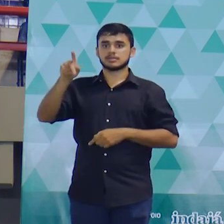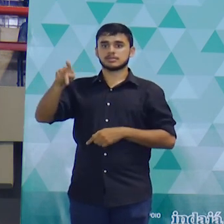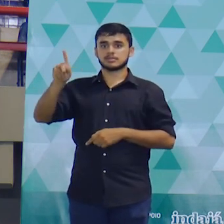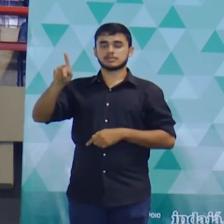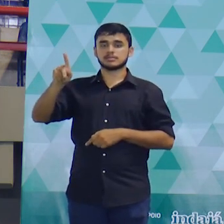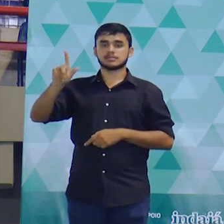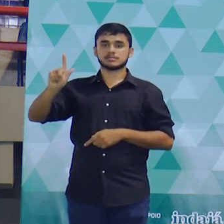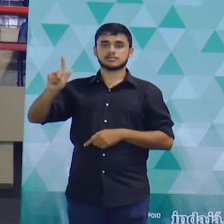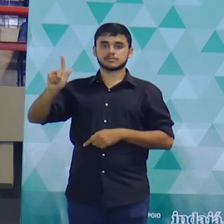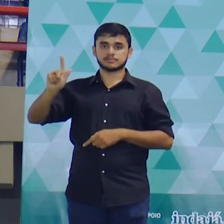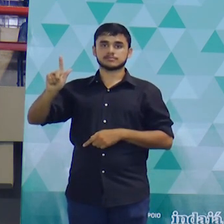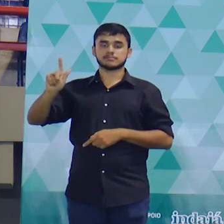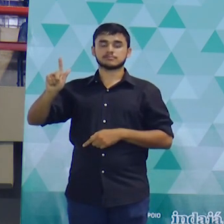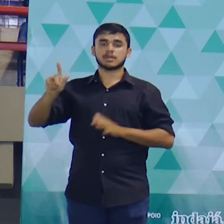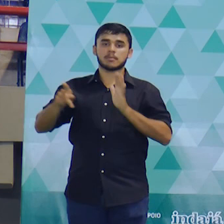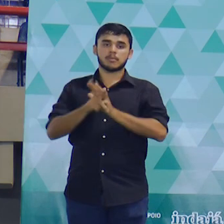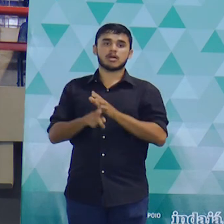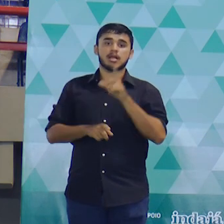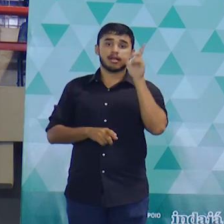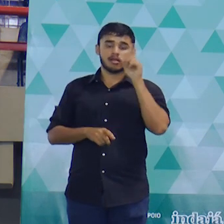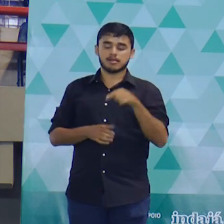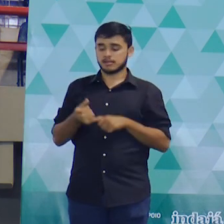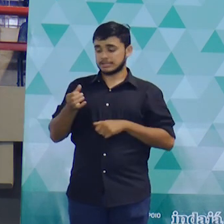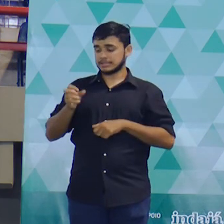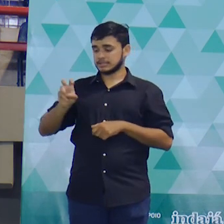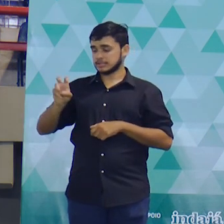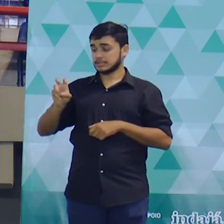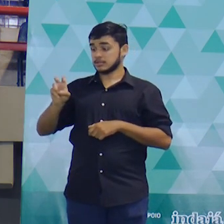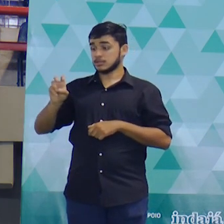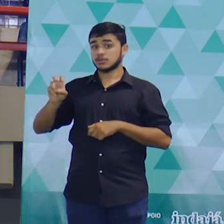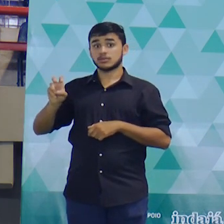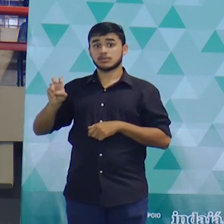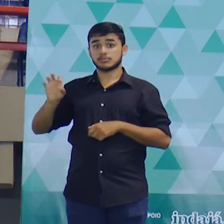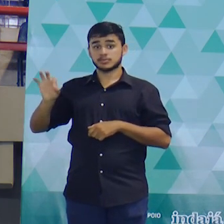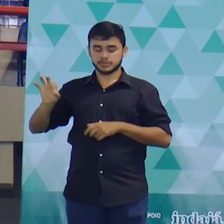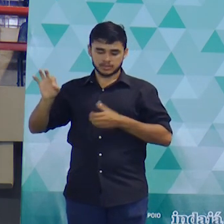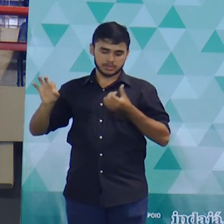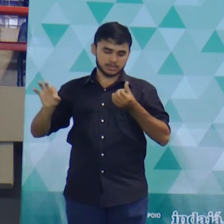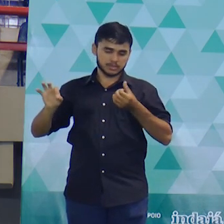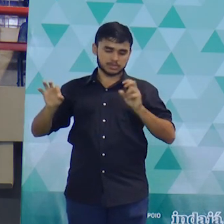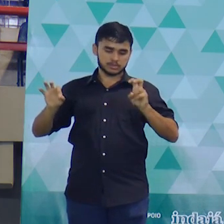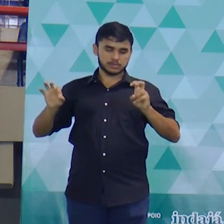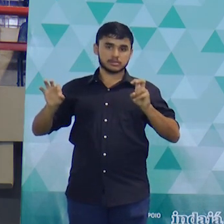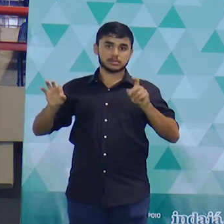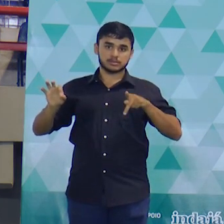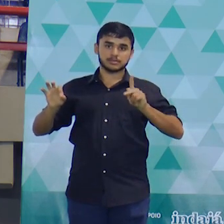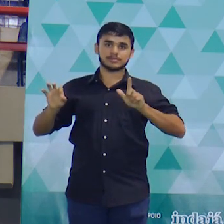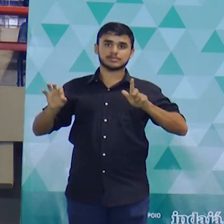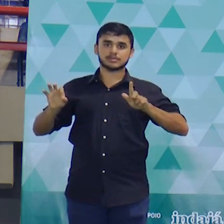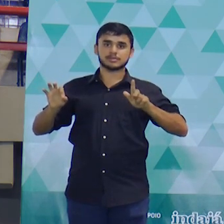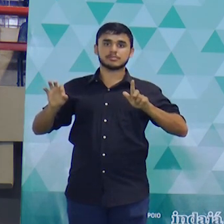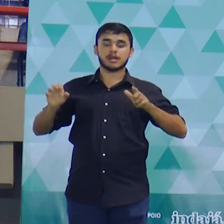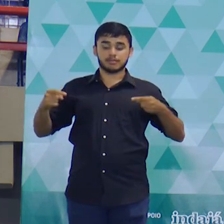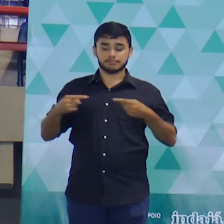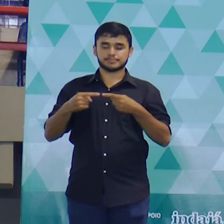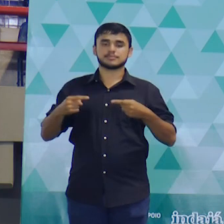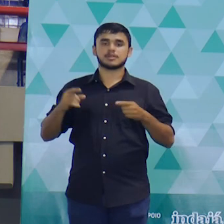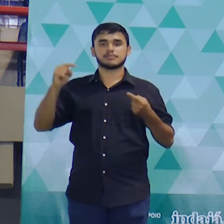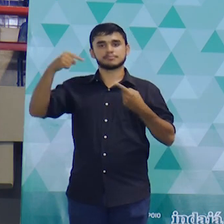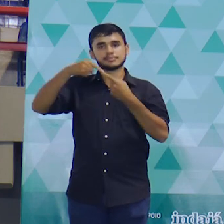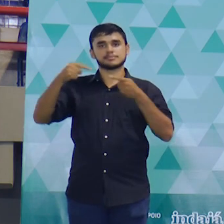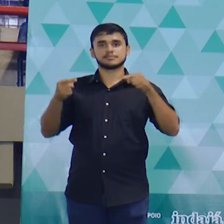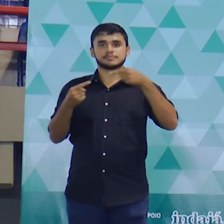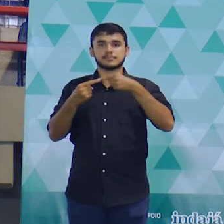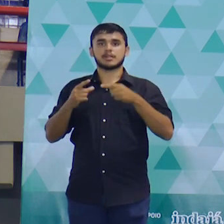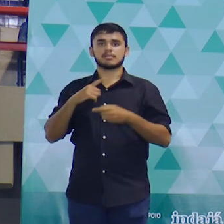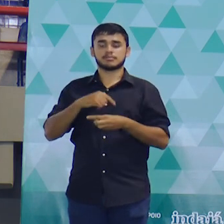são 75 quilogramas. Trabalhei com 75 quilogramas. E o terceiro caso especial é que, ao